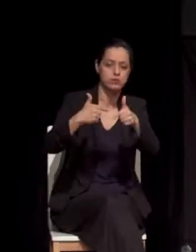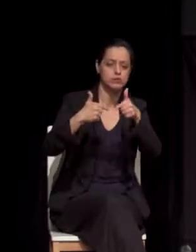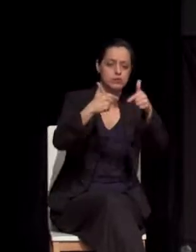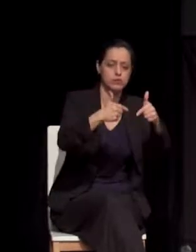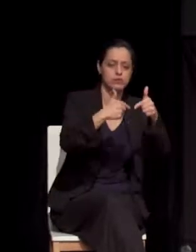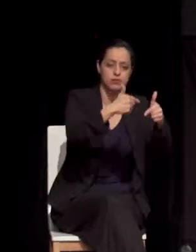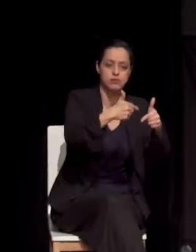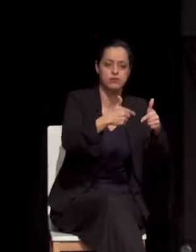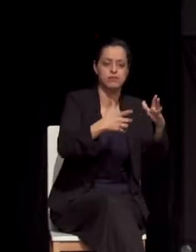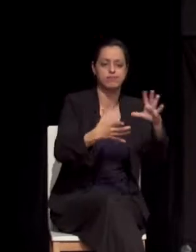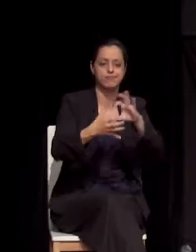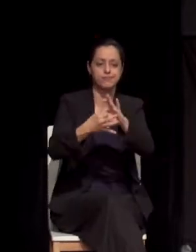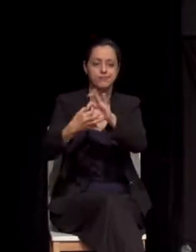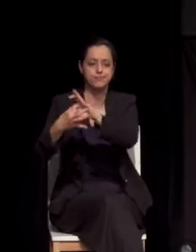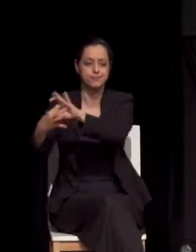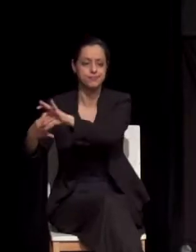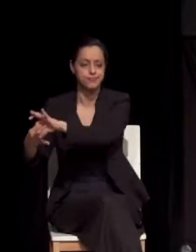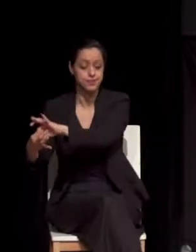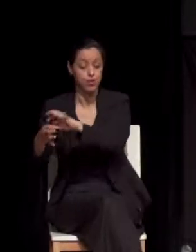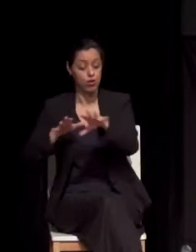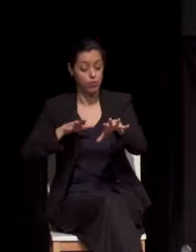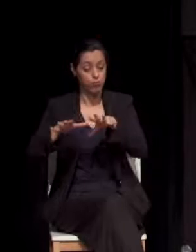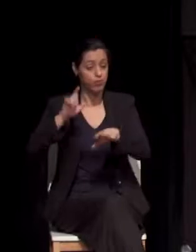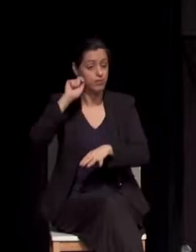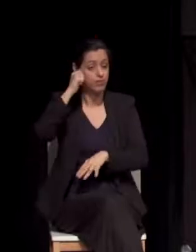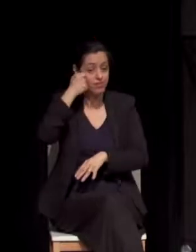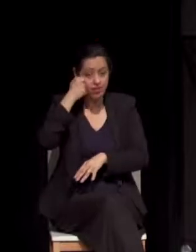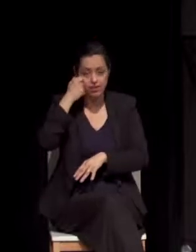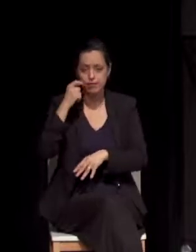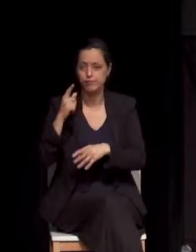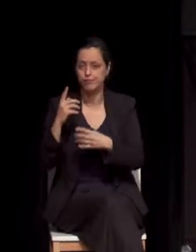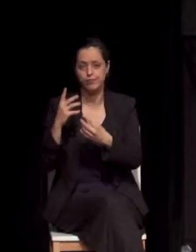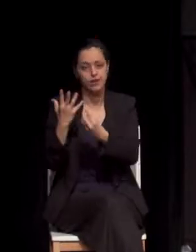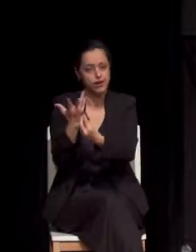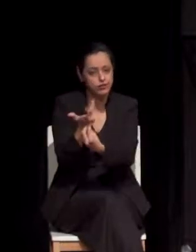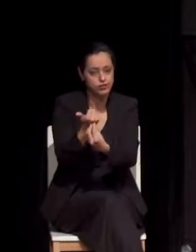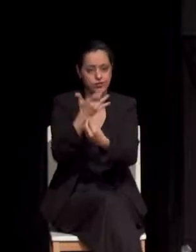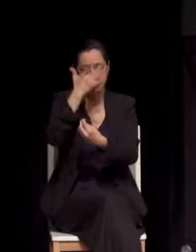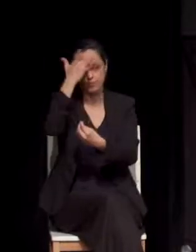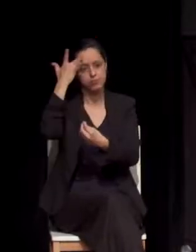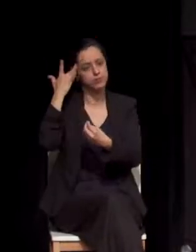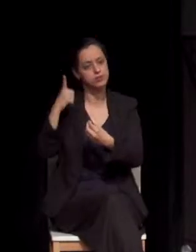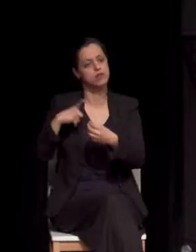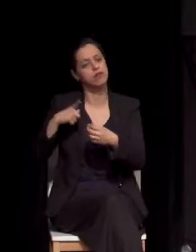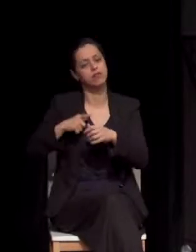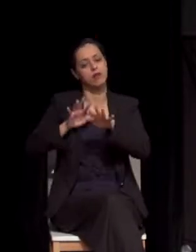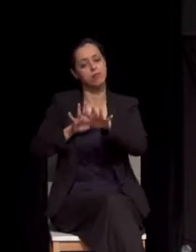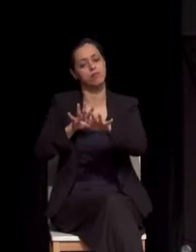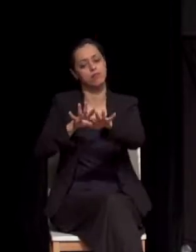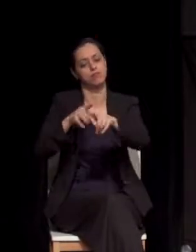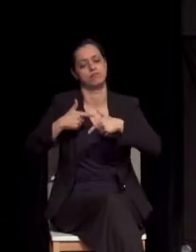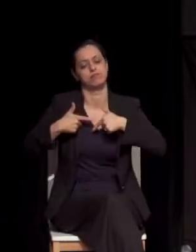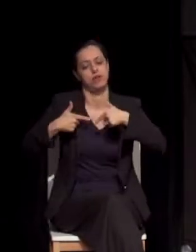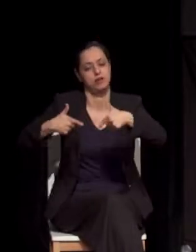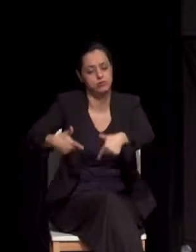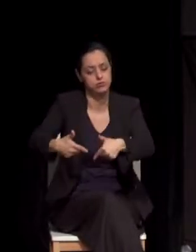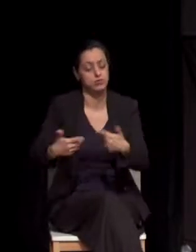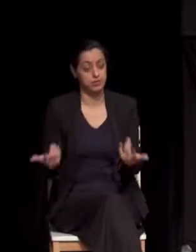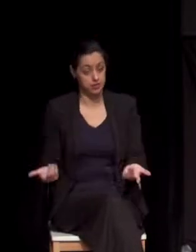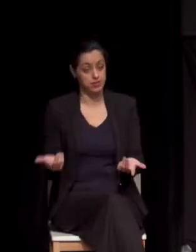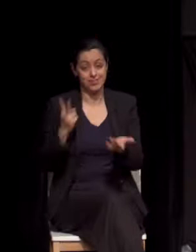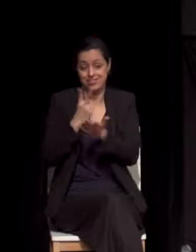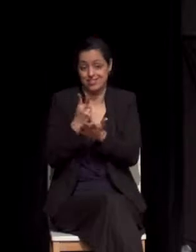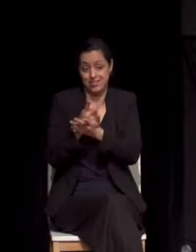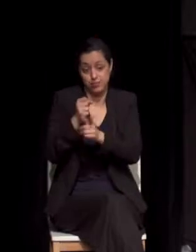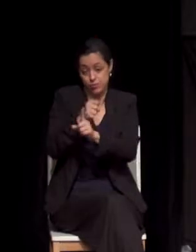à luta do movimento negro, de artistas, militantes, de agentes da sociedade civil. E elas